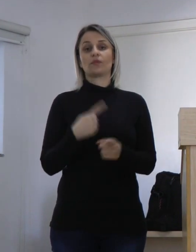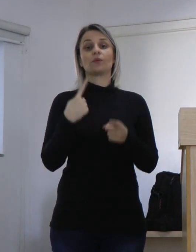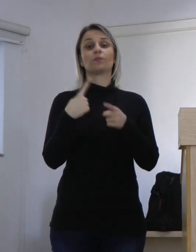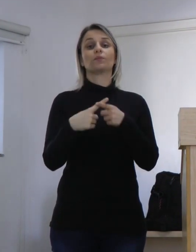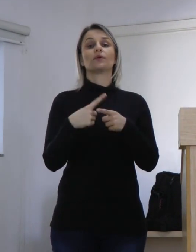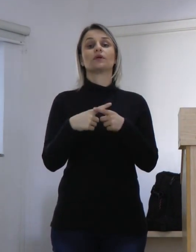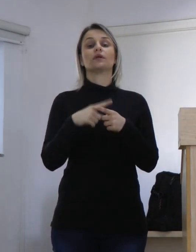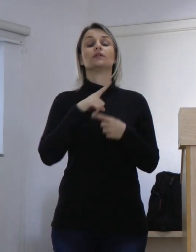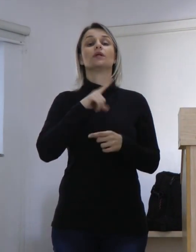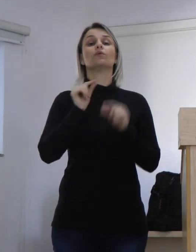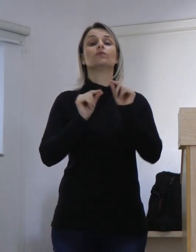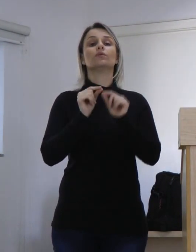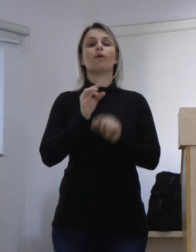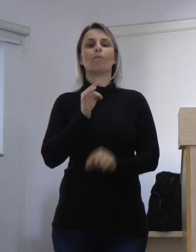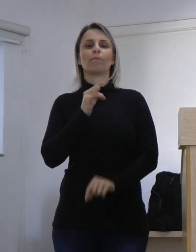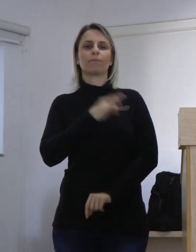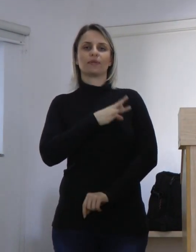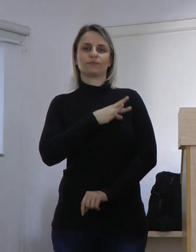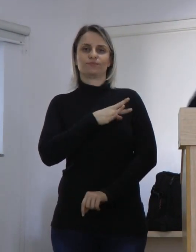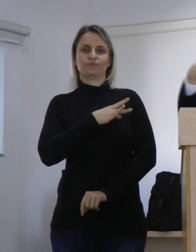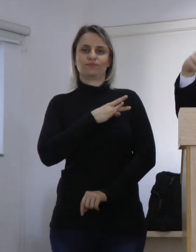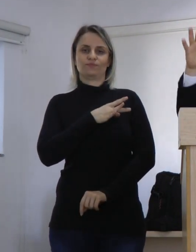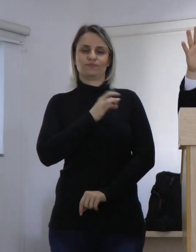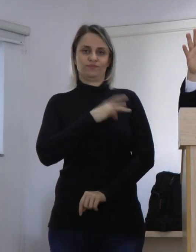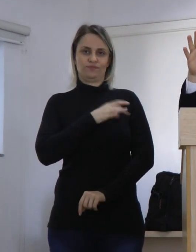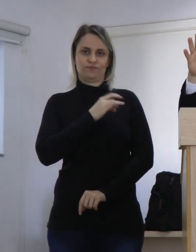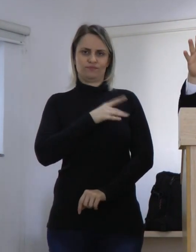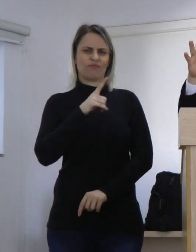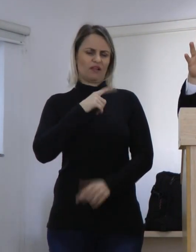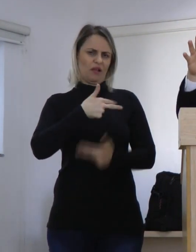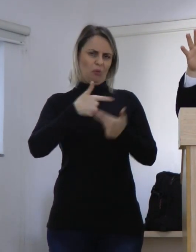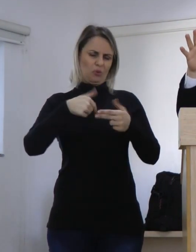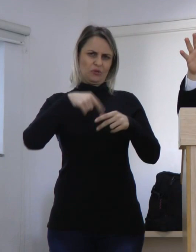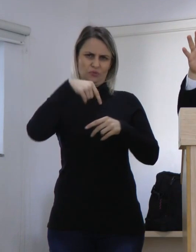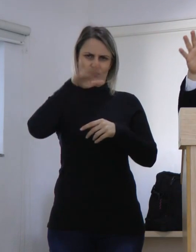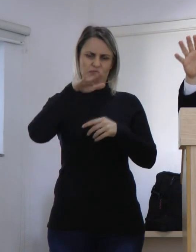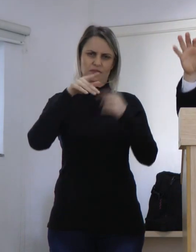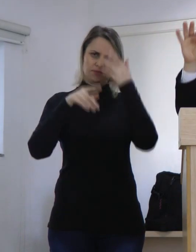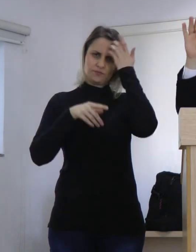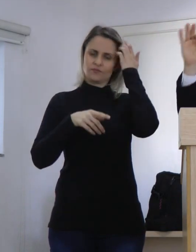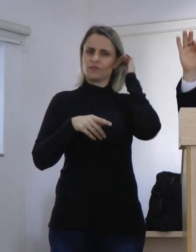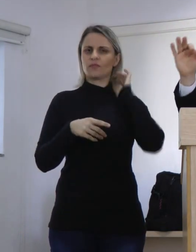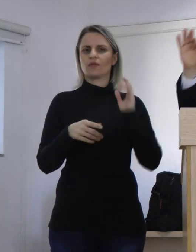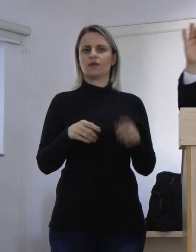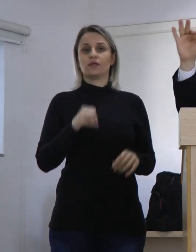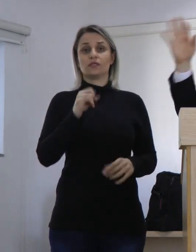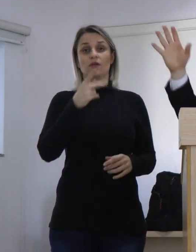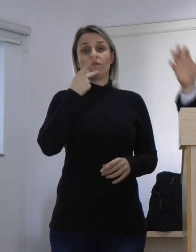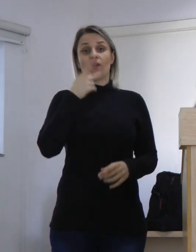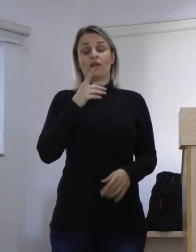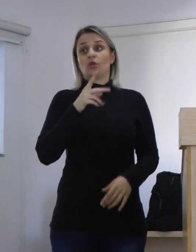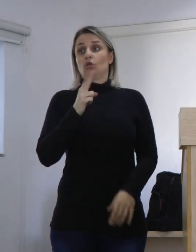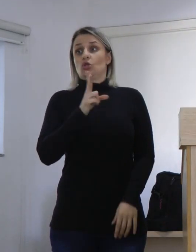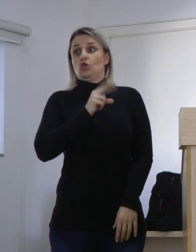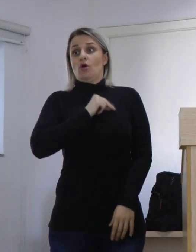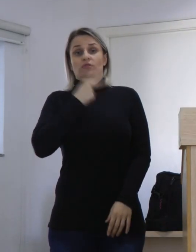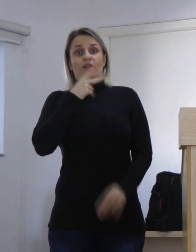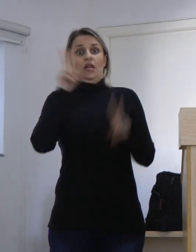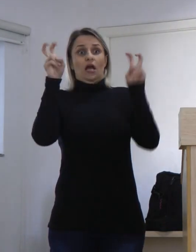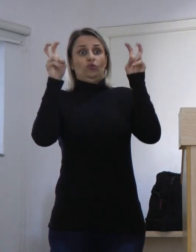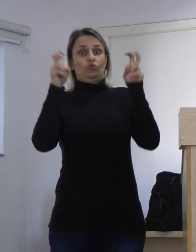temos medo. Tem mais coisas. Nazareno, já estou com síndrome do pânico, tanto você falar sobre o medo.